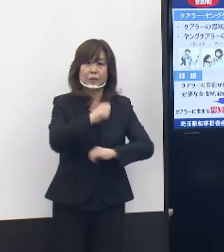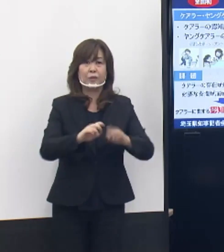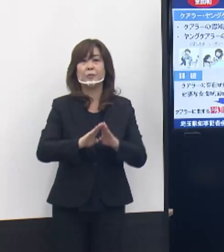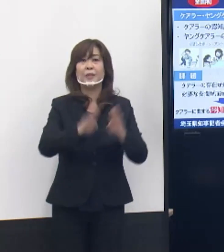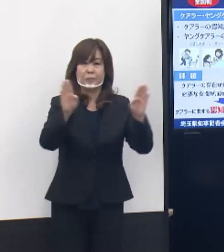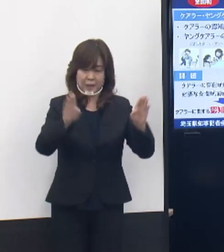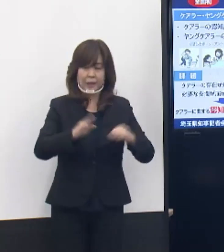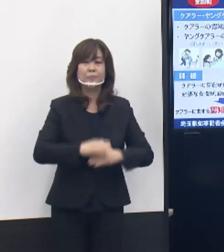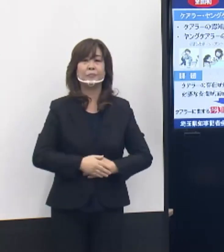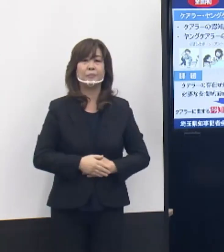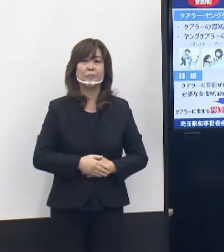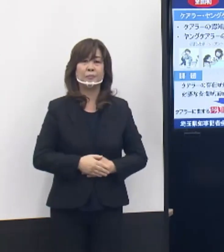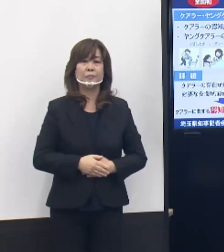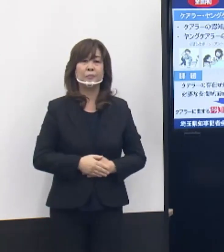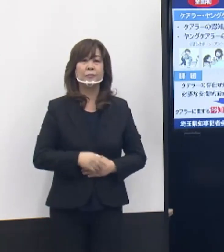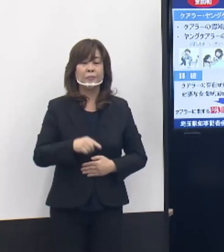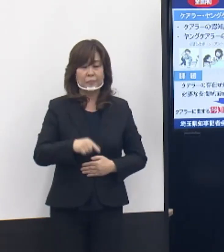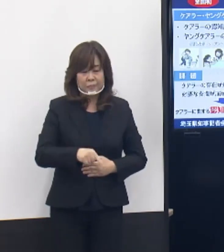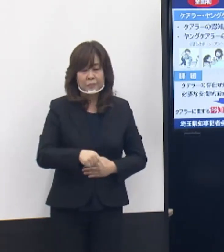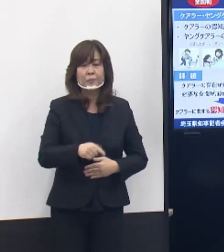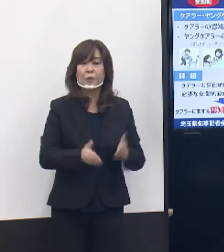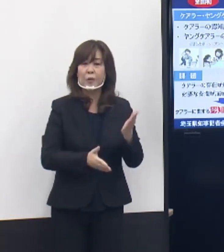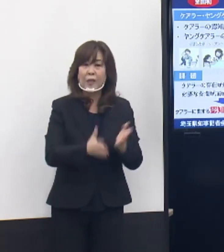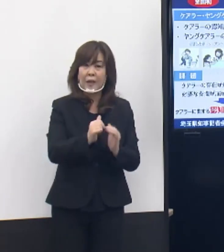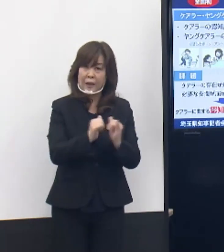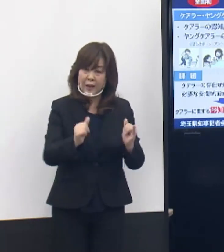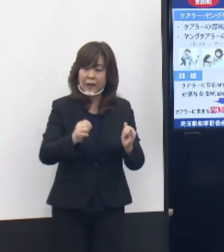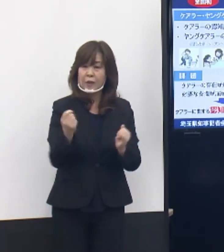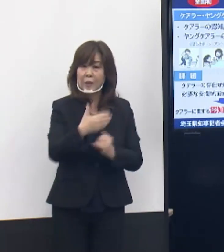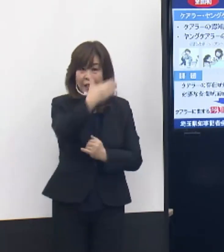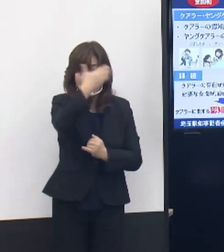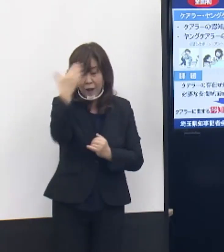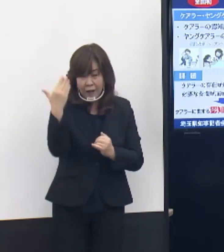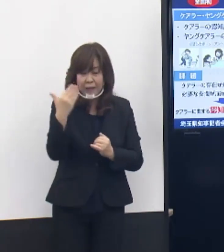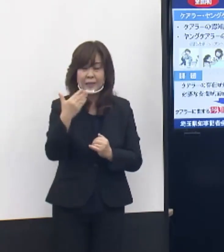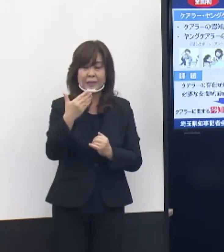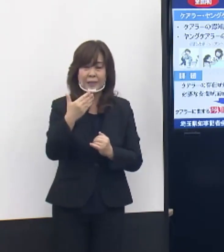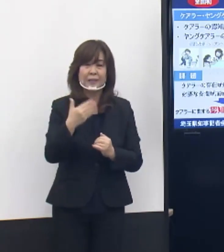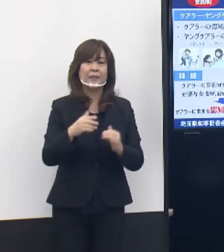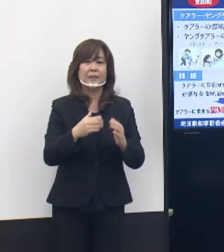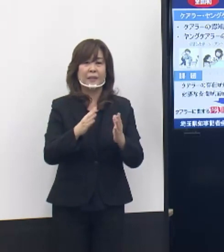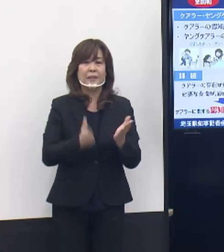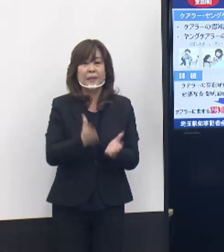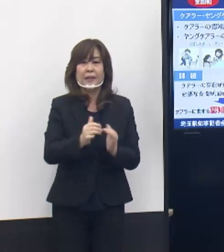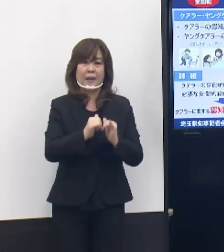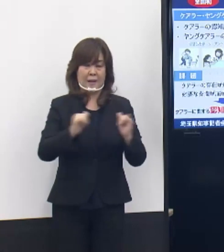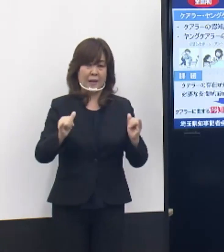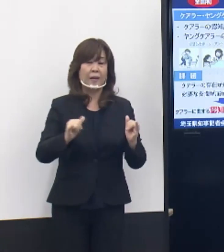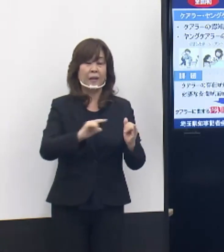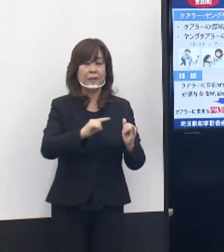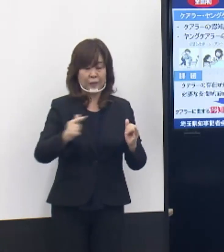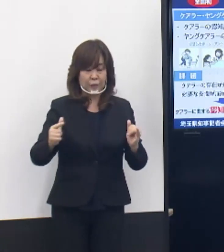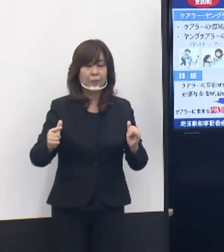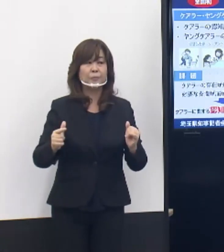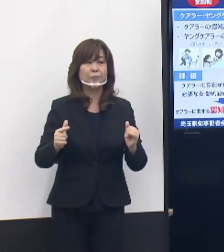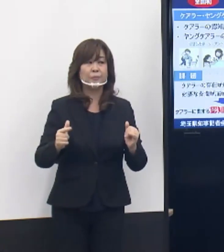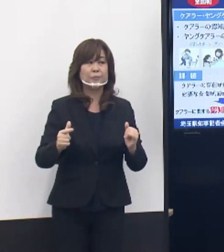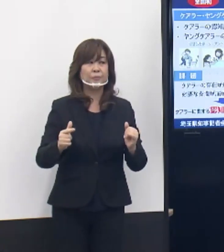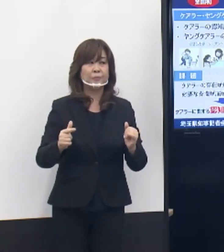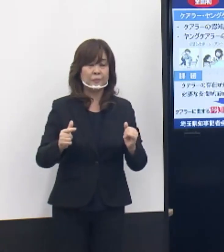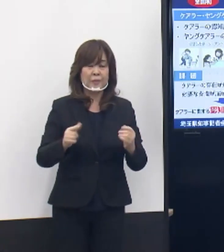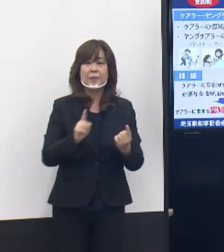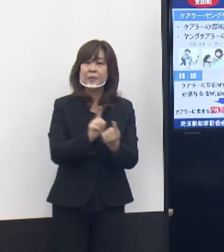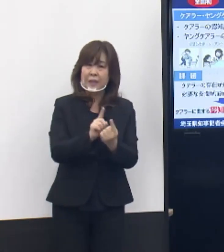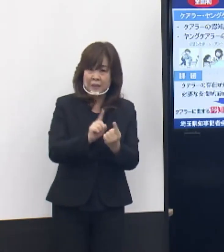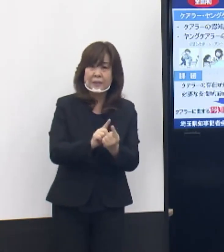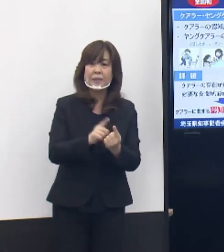ろんそのケアラーだったりヤングケアラーの皆さんというのも非常に関心を持って見ているのではないかと思うんですけれども、特にどういう